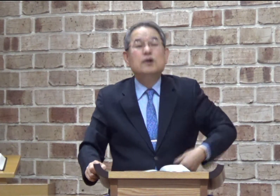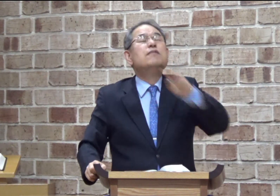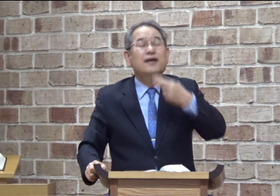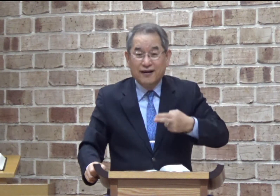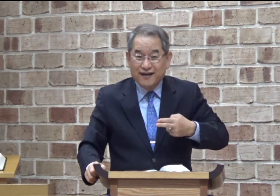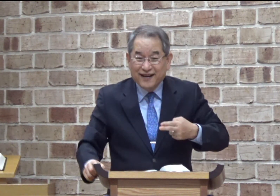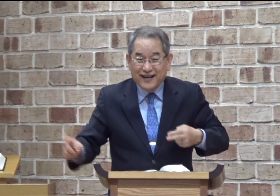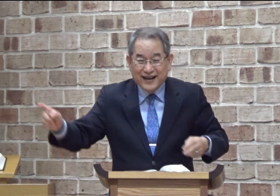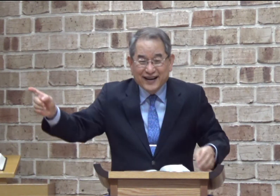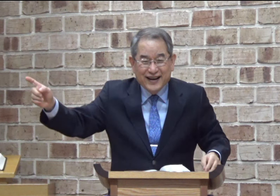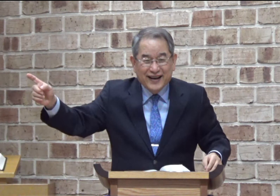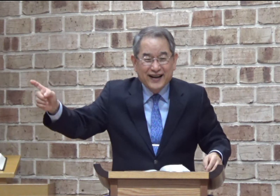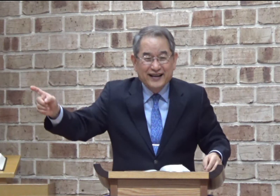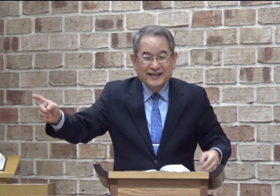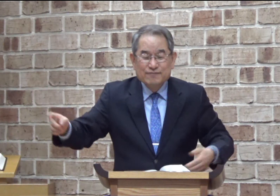부탁했습니다. 그러나 나발은